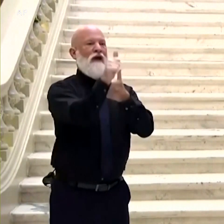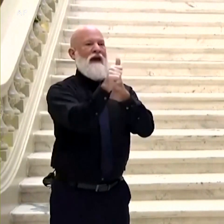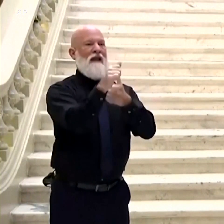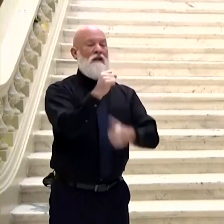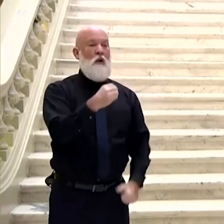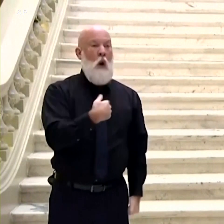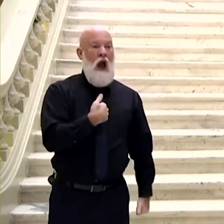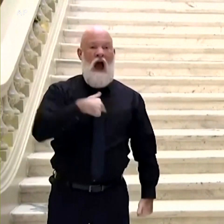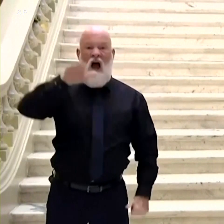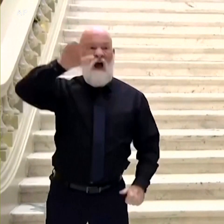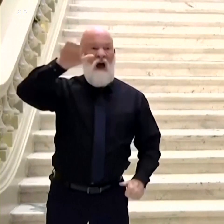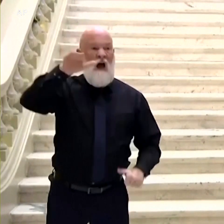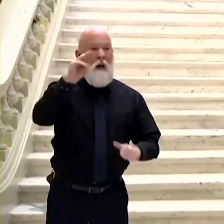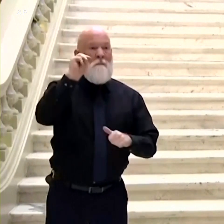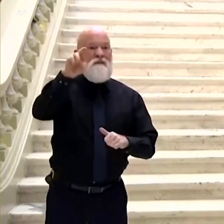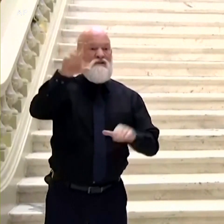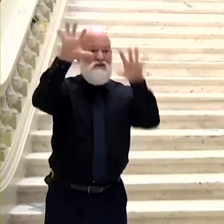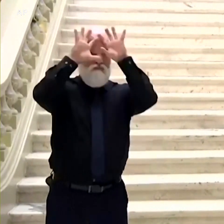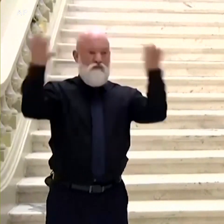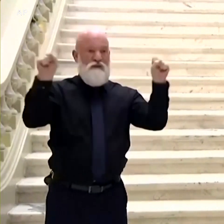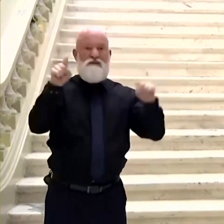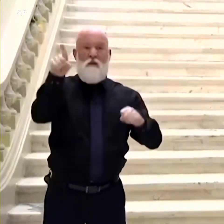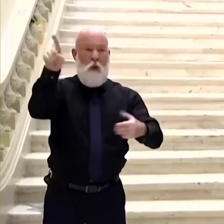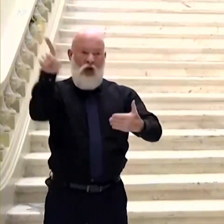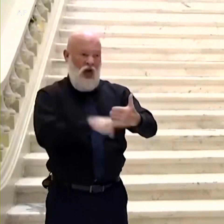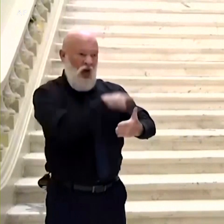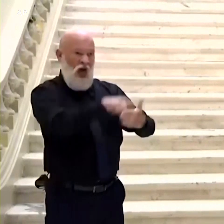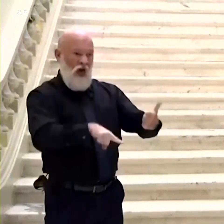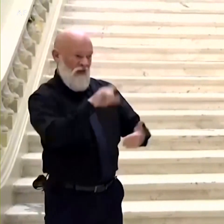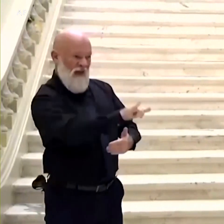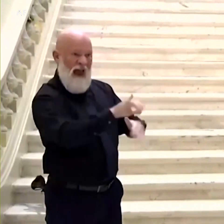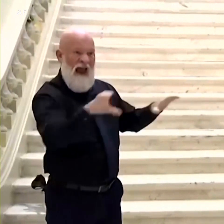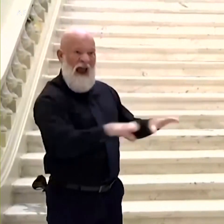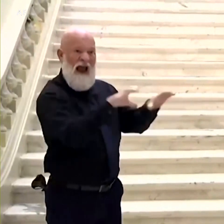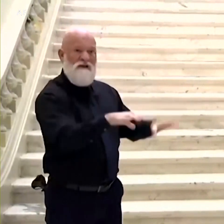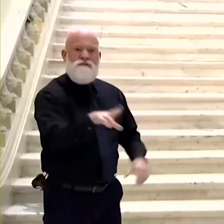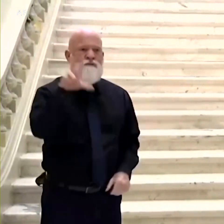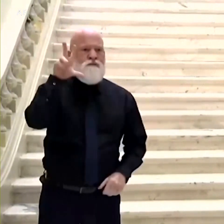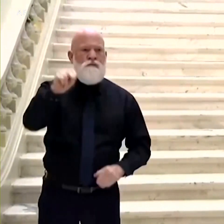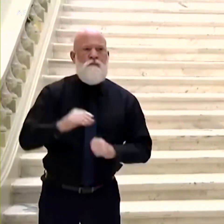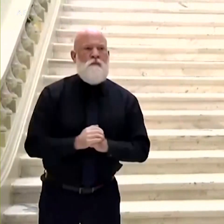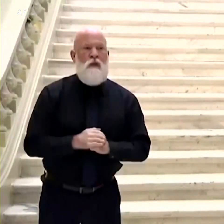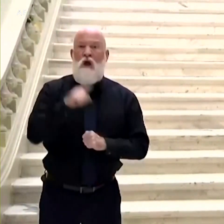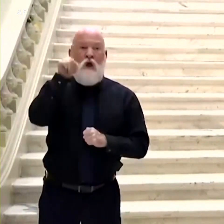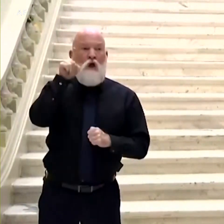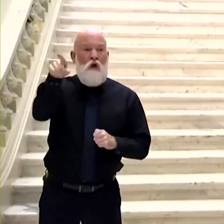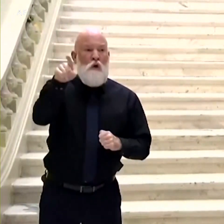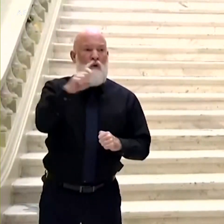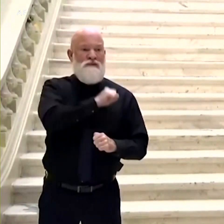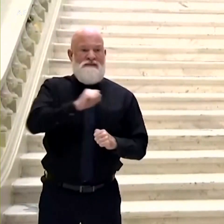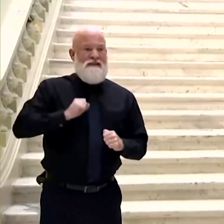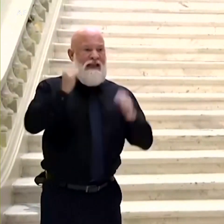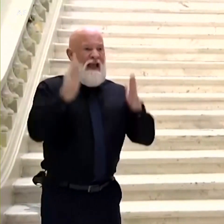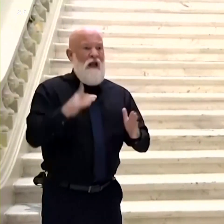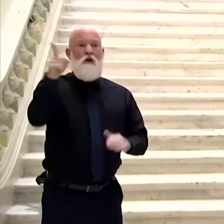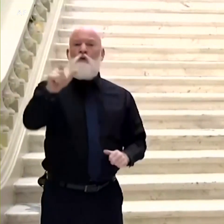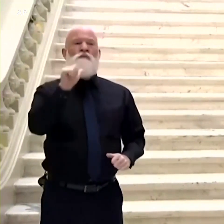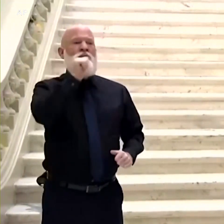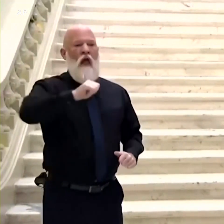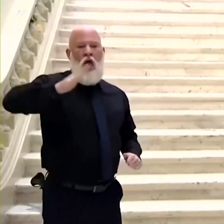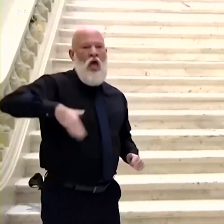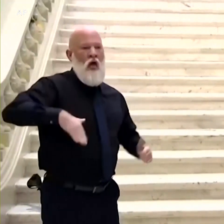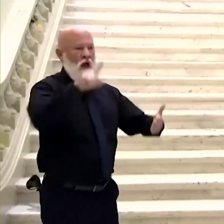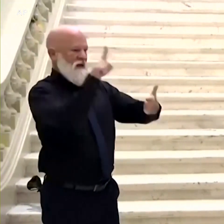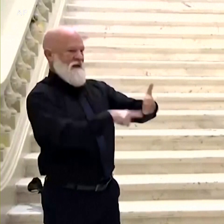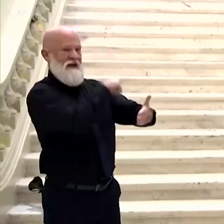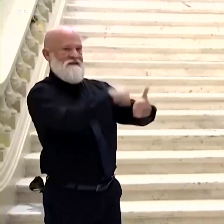sénateurs, vous n'avez pas condamné ce langage et ces actions non plus. Cela doit cesser. Nous avons besoin de votre intervention et si vous allez prendre une position